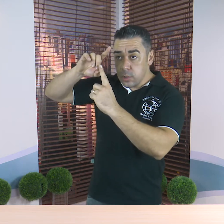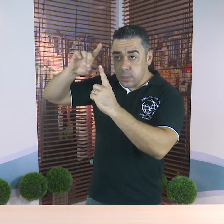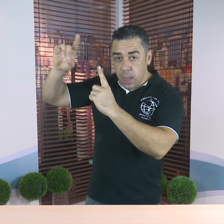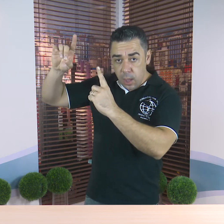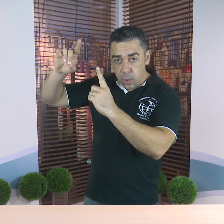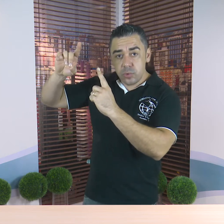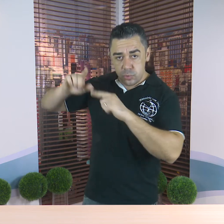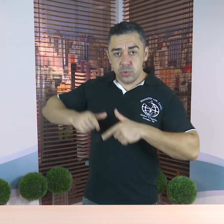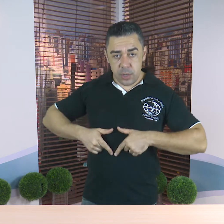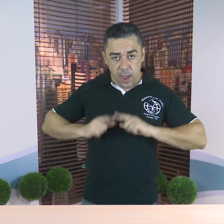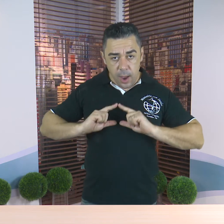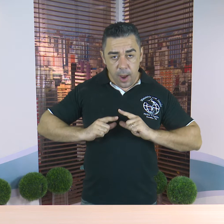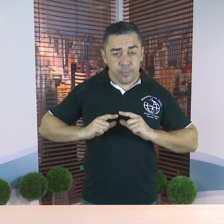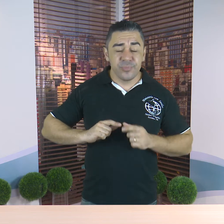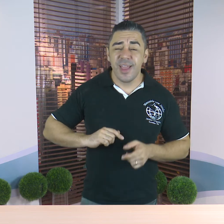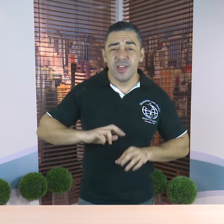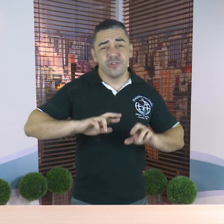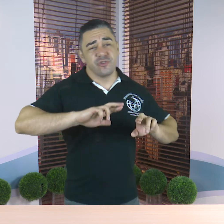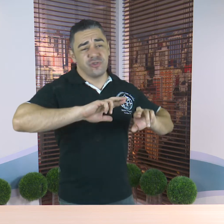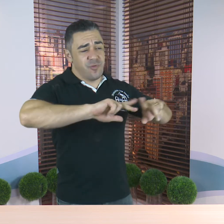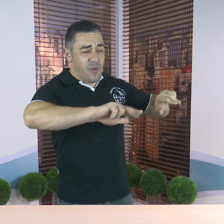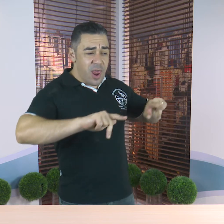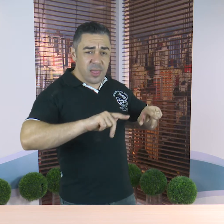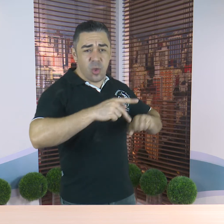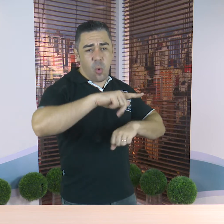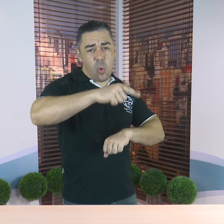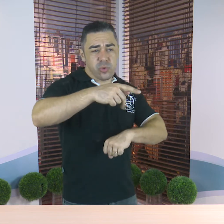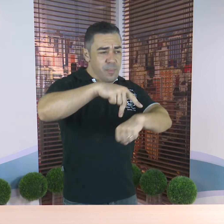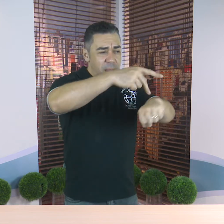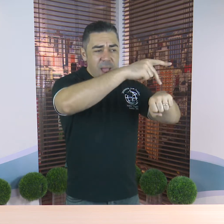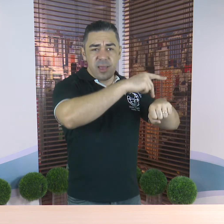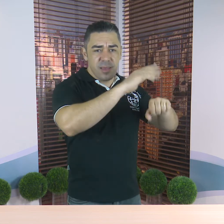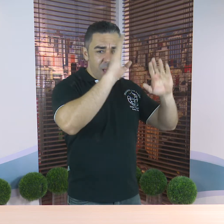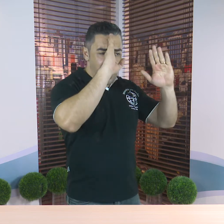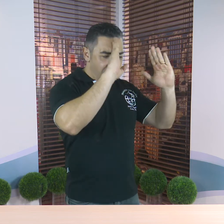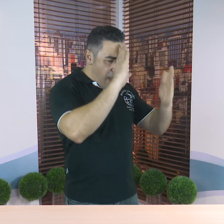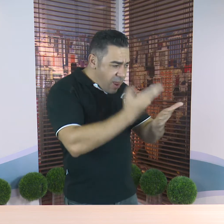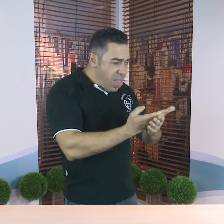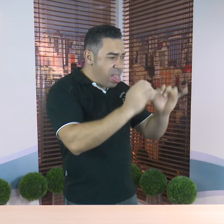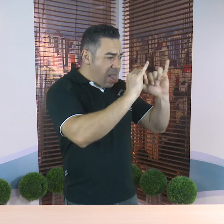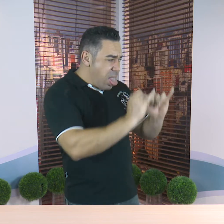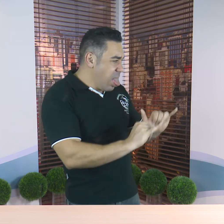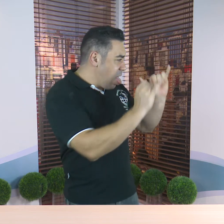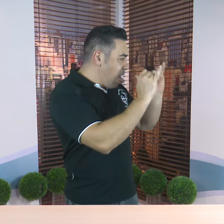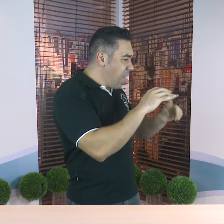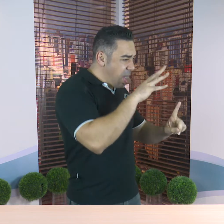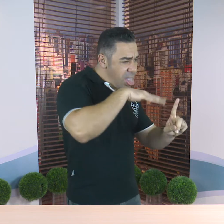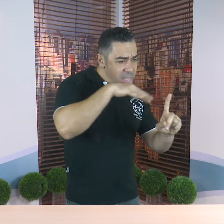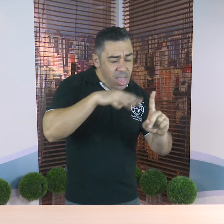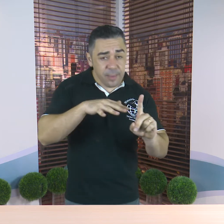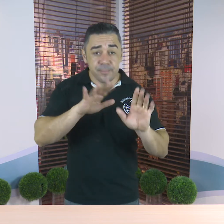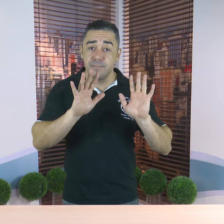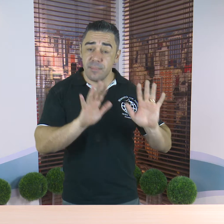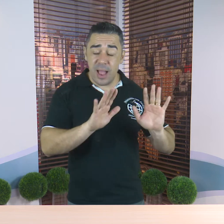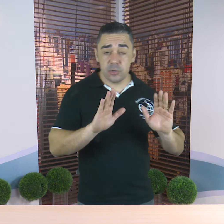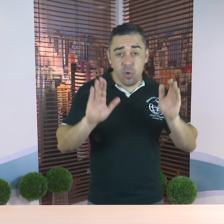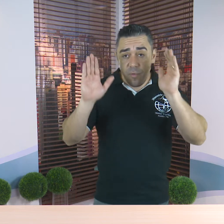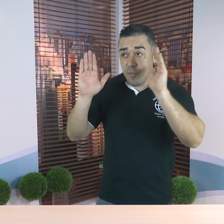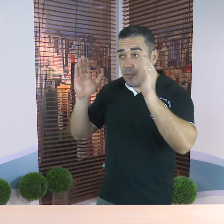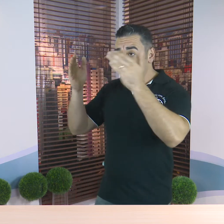a crença politeísta vivida pelos demais povos vizinhos. Enquanto o monoteísmo, centralizado na pessoa de